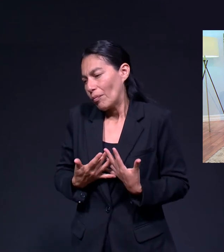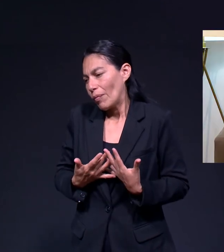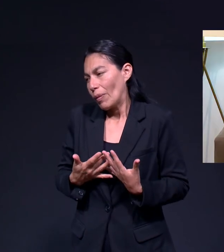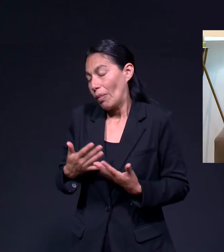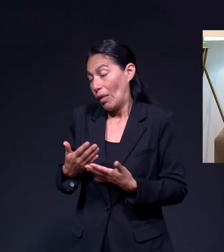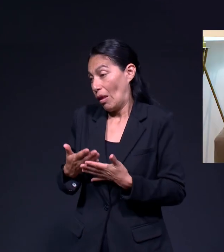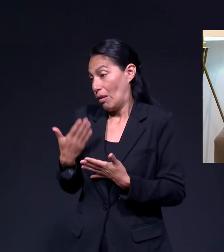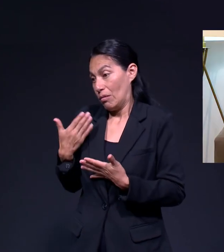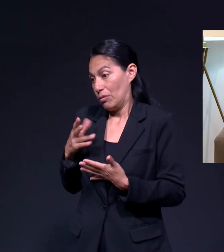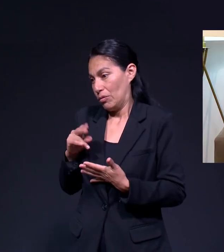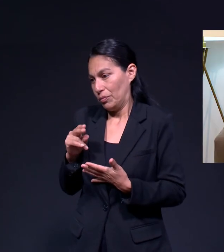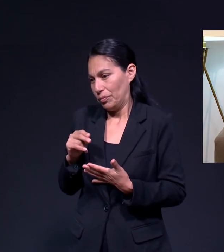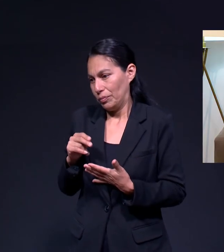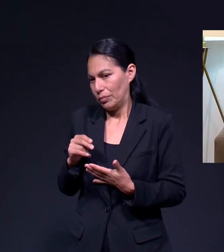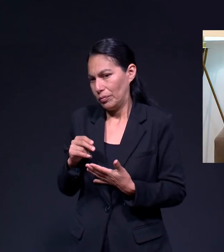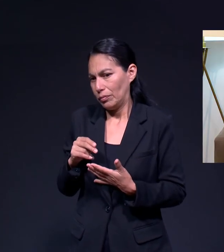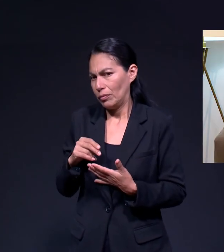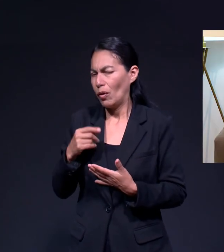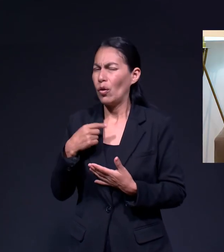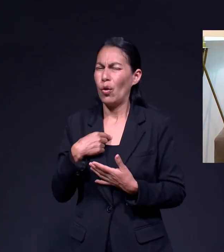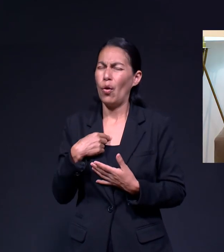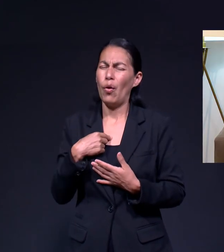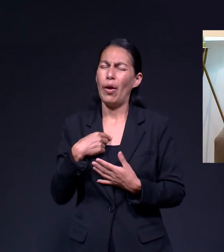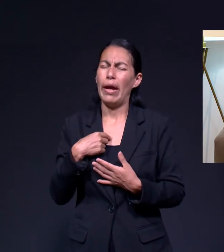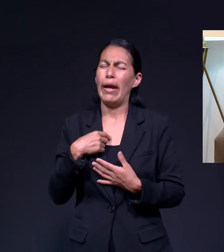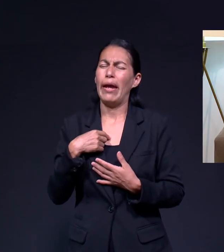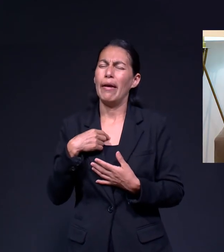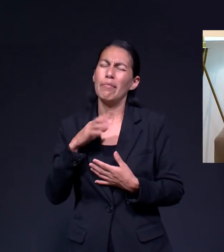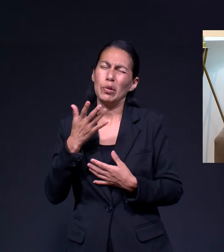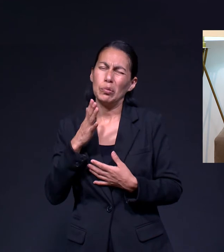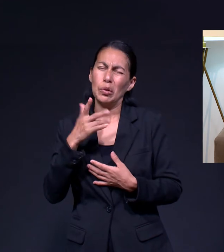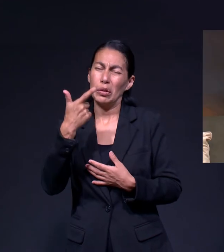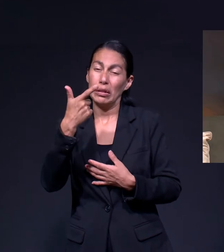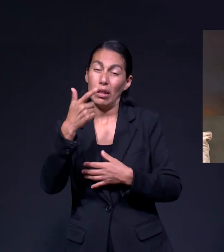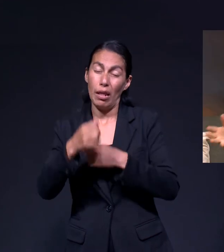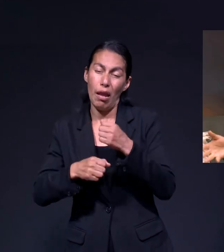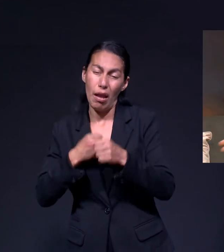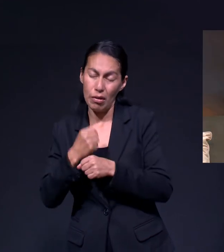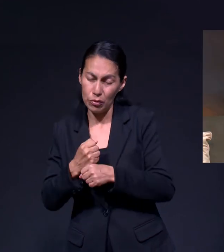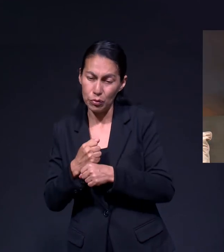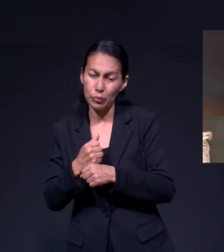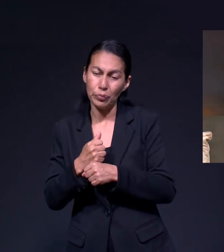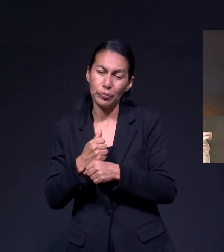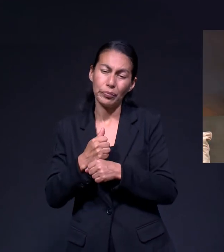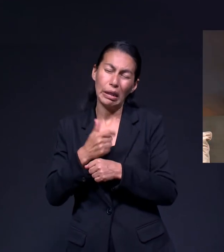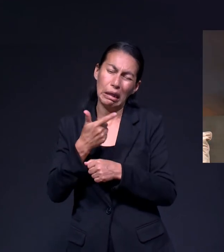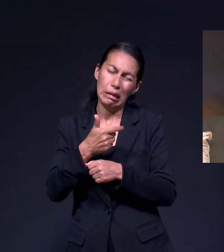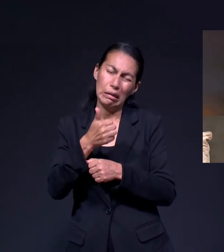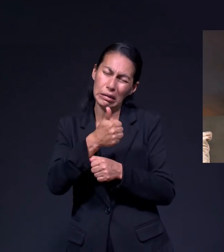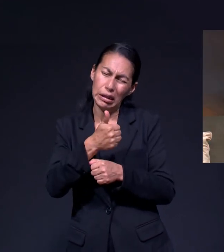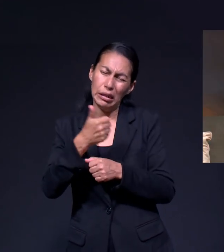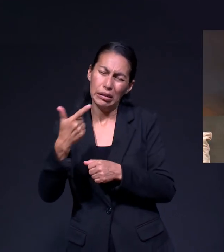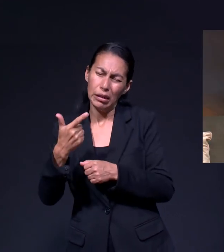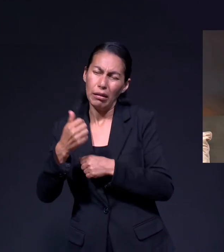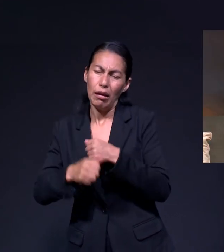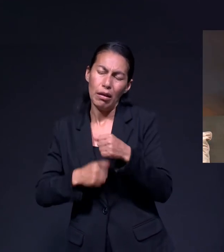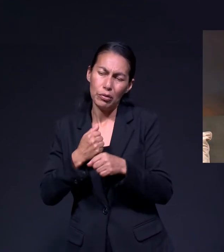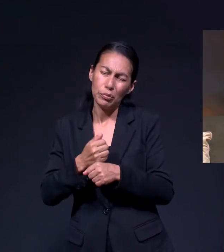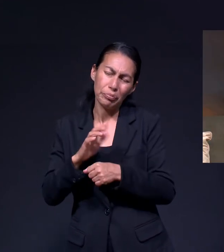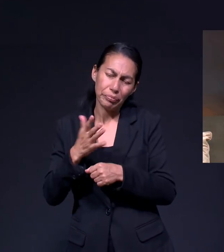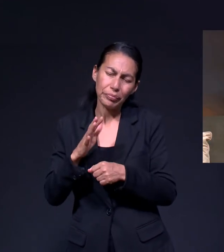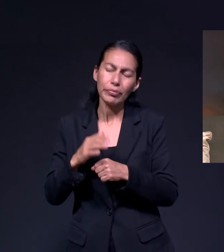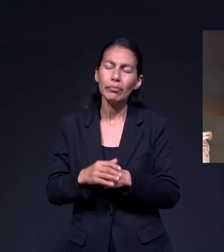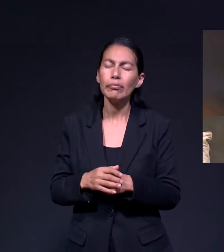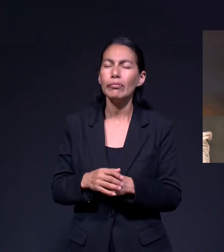con fervor que quizás no habías tenido antes de hecho parece entonces tenía siete años siete